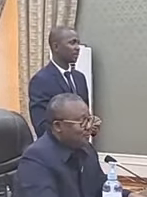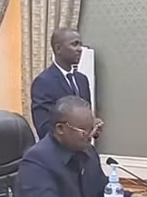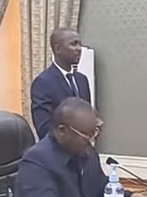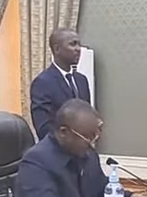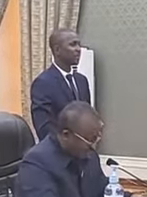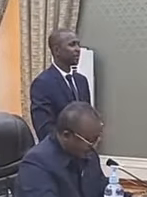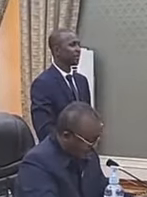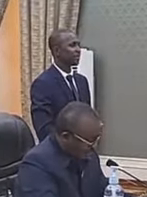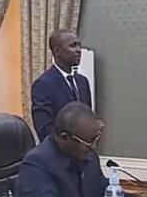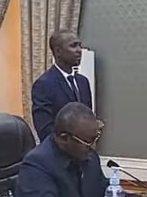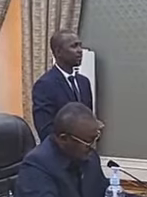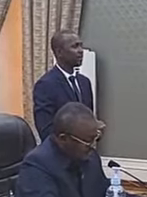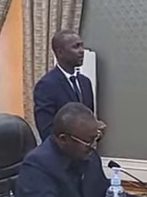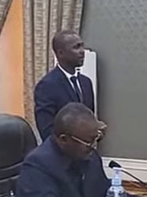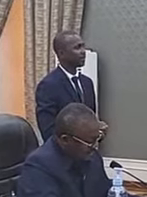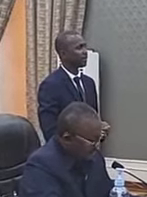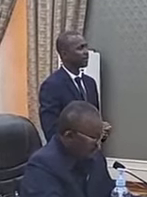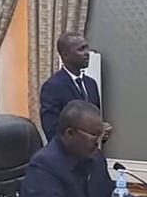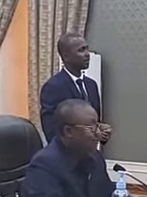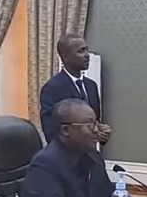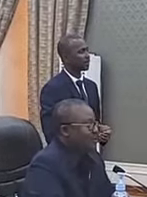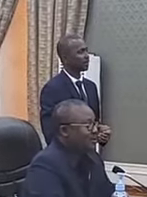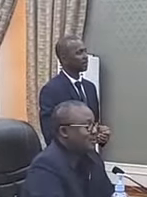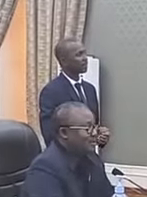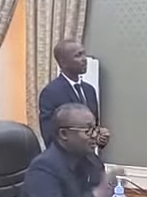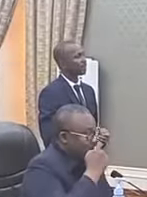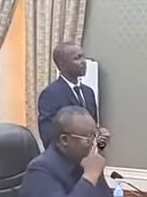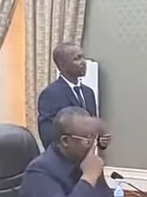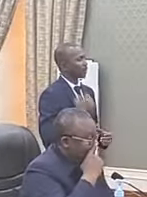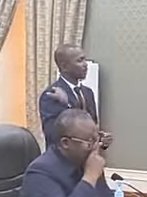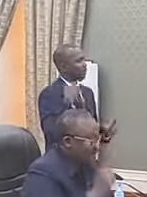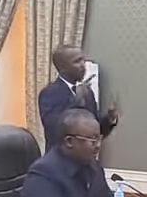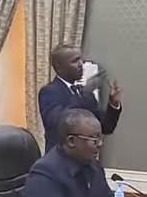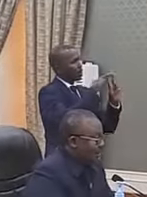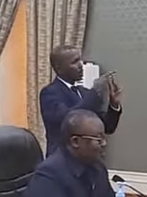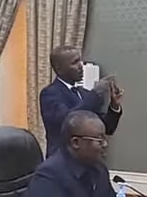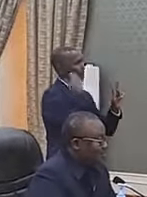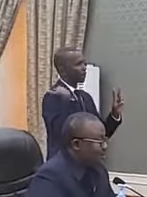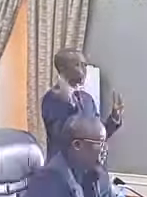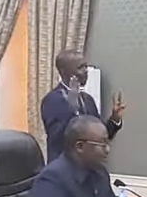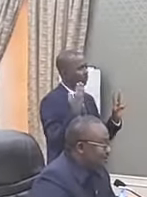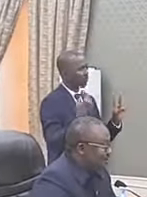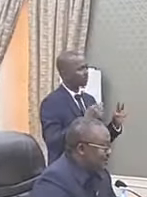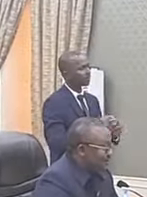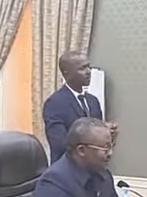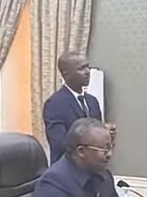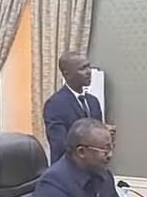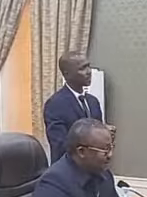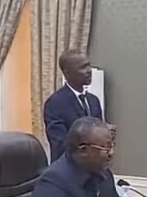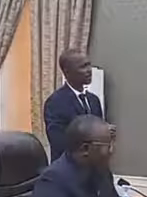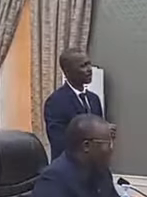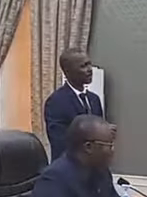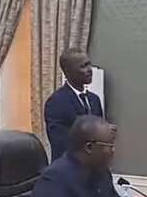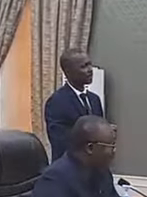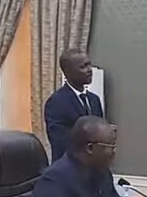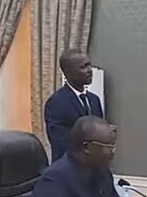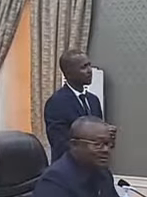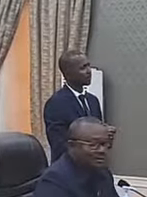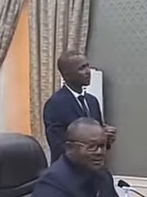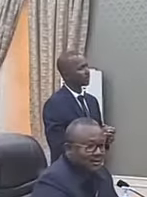Și de vice-premier ministru, premier ministru în exercis Soare Sabu, se reunize de